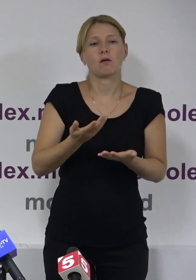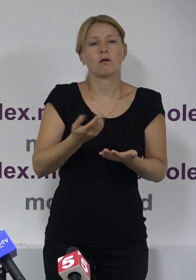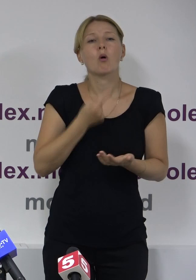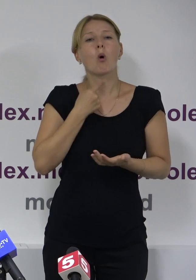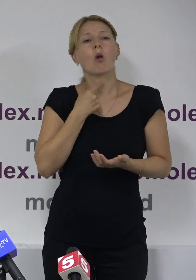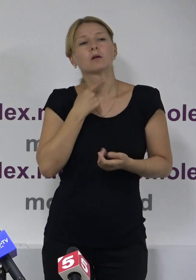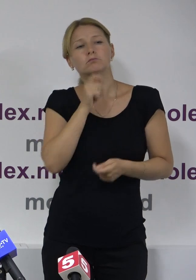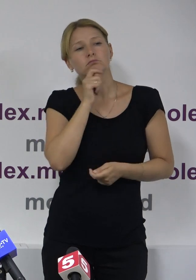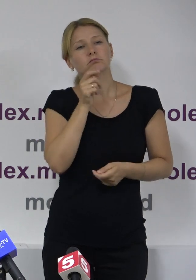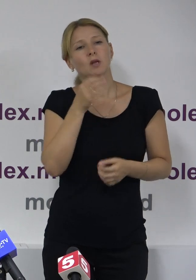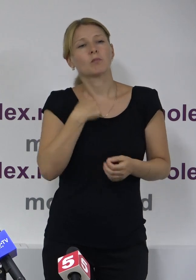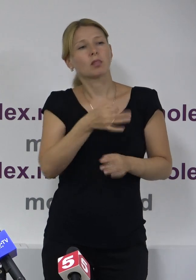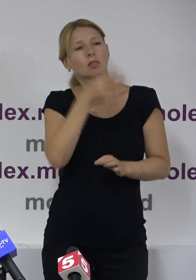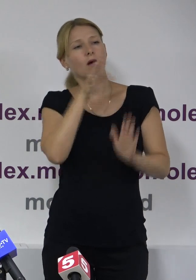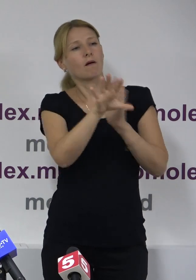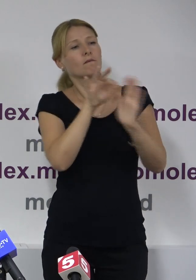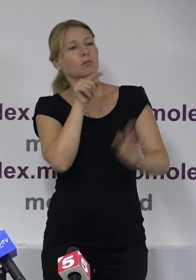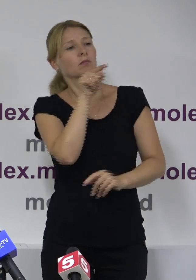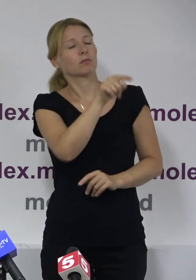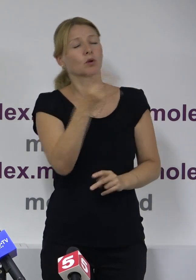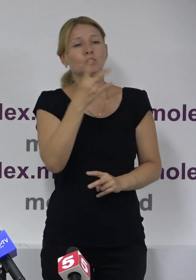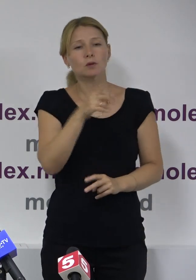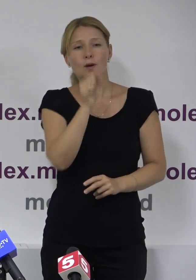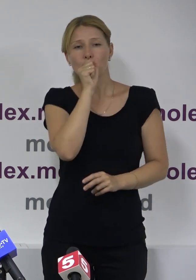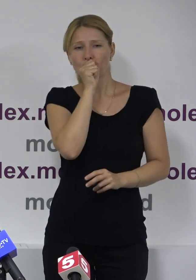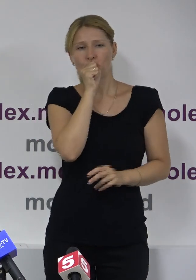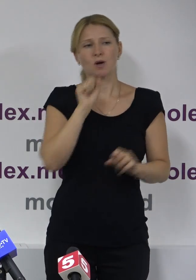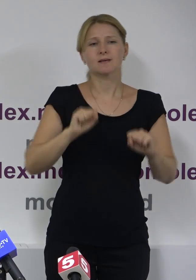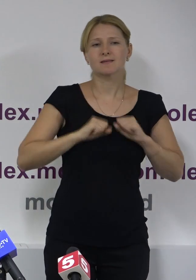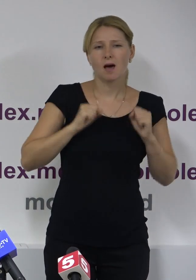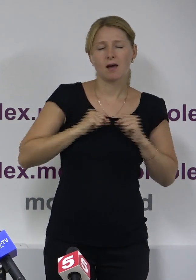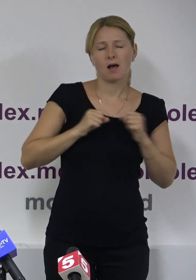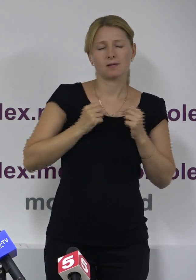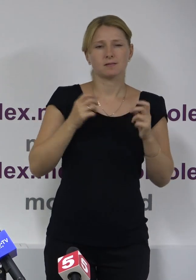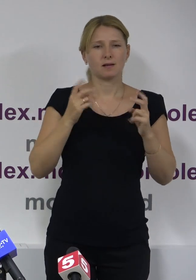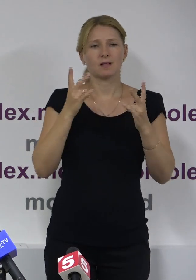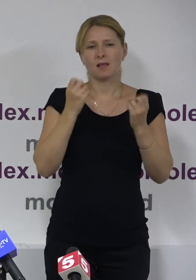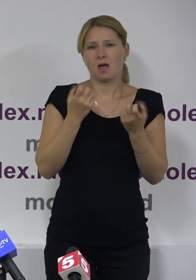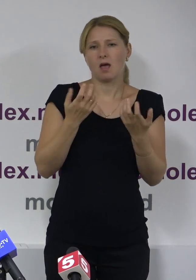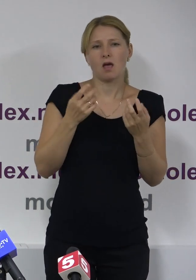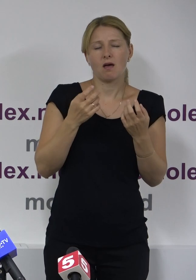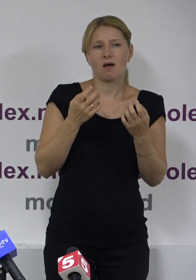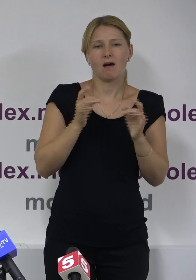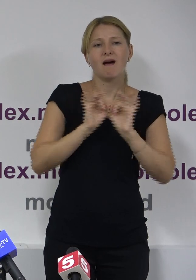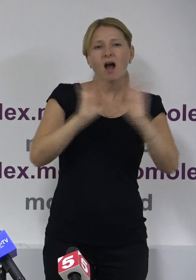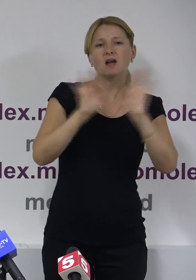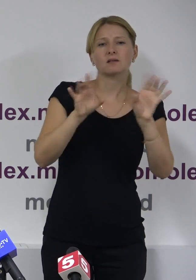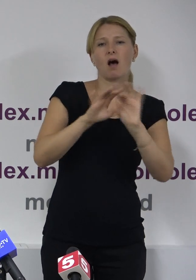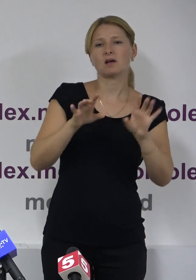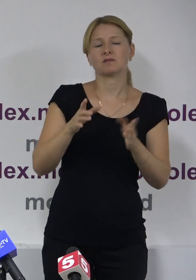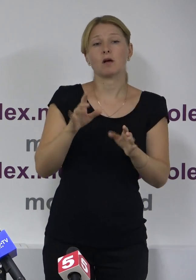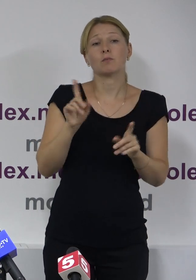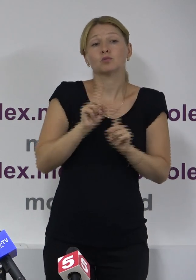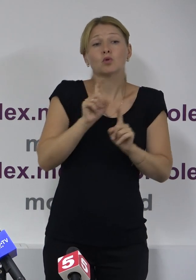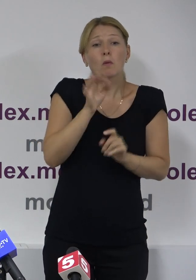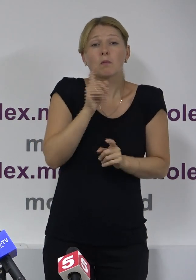susținerea unui competitor electoral, codul bunilor practici în materie de referendum a Comisiei de la Veneția, de fapt,